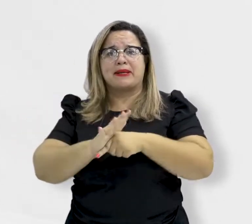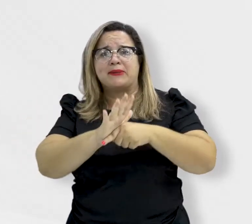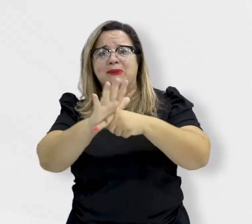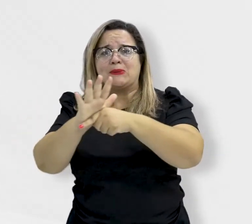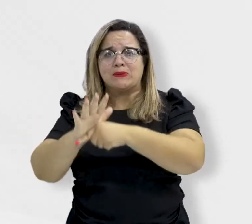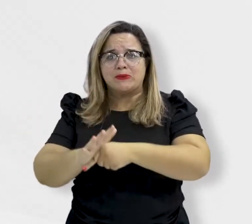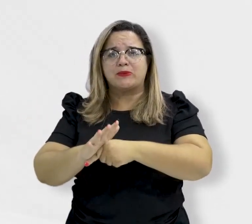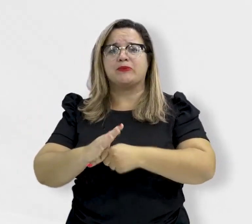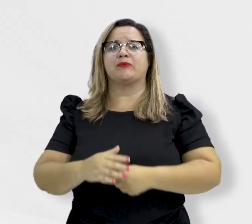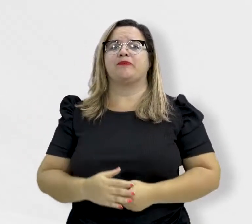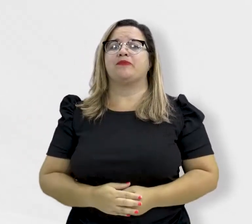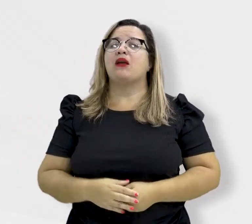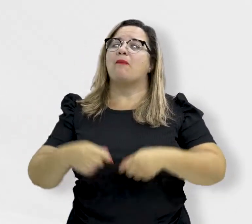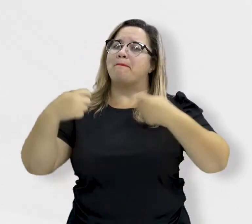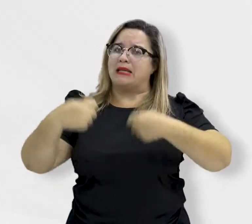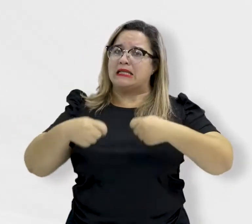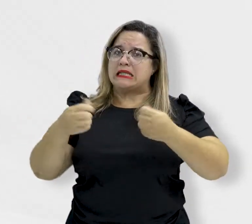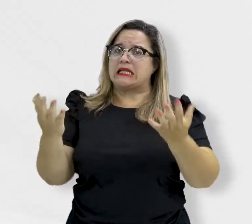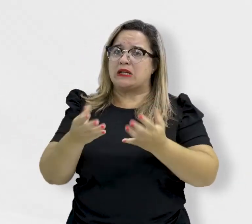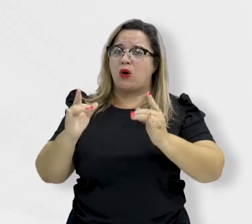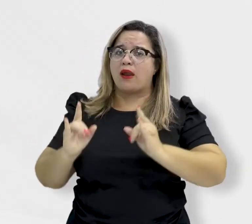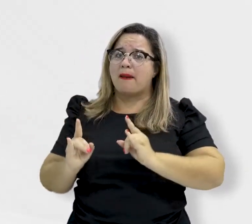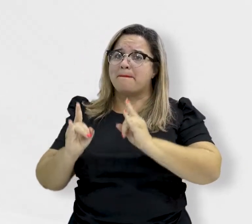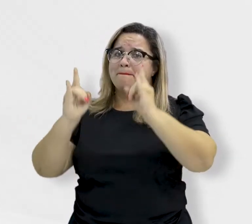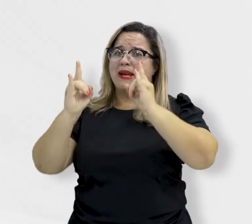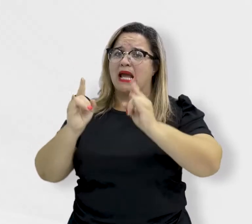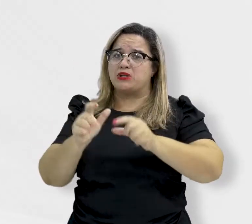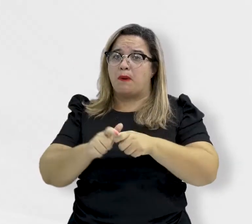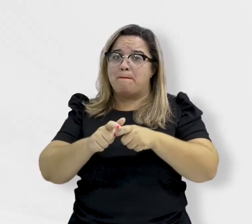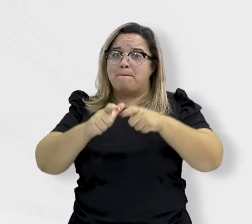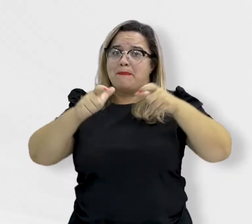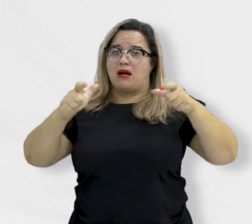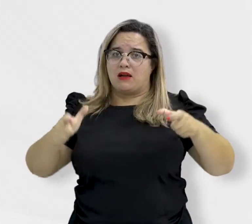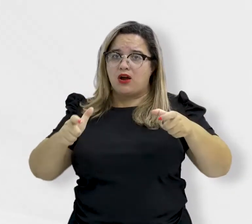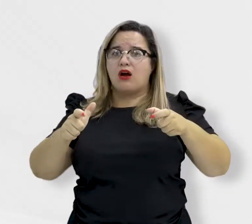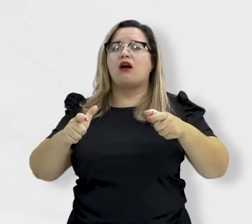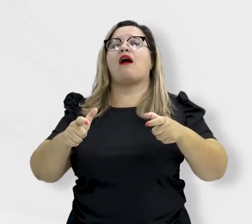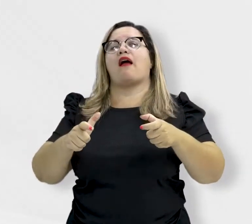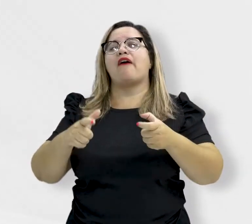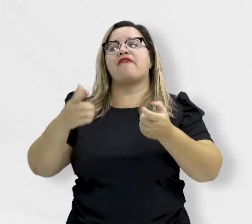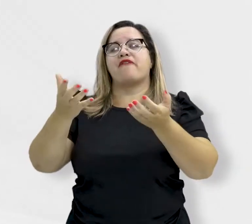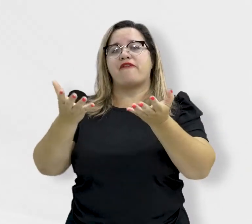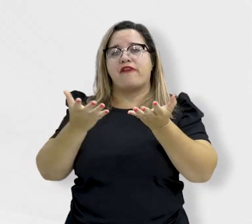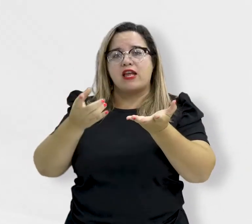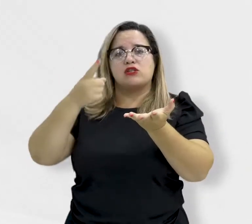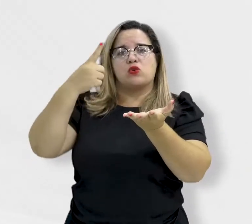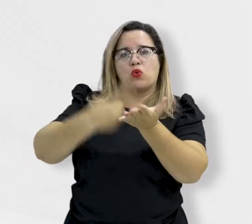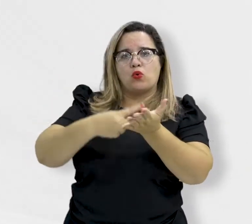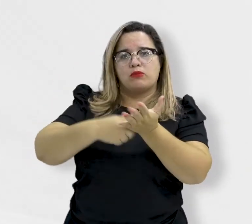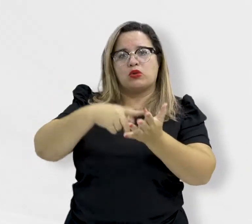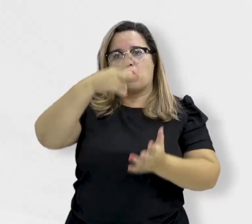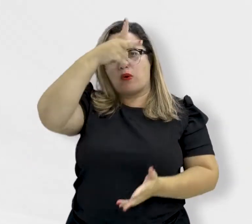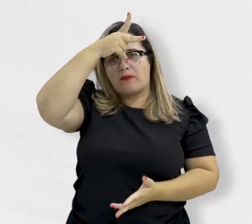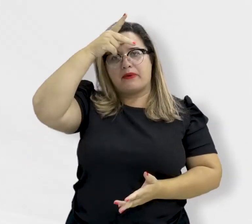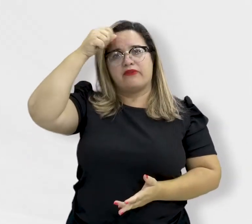com instalações maiores, foi feita uma permuta do prédio atual com o terreno da prefeitura onde será construída a nova